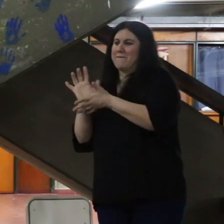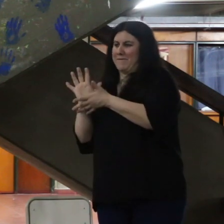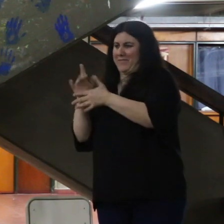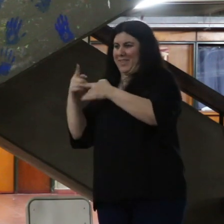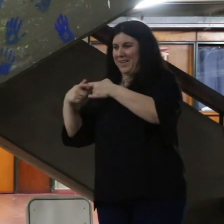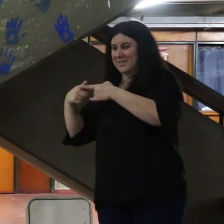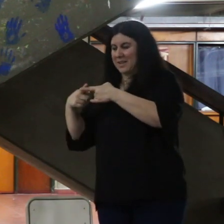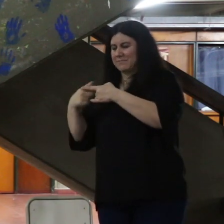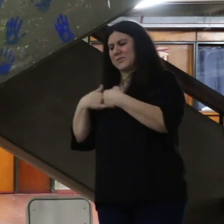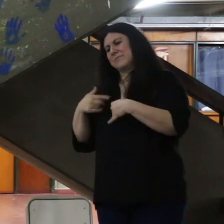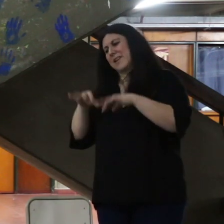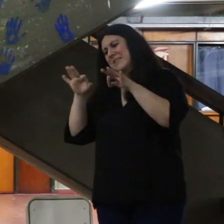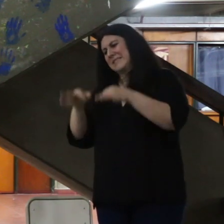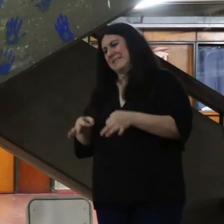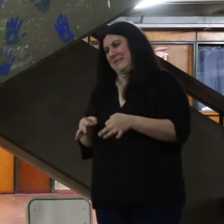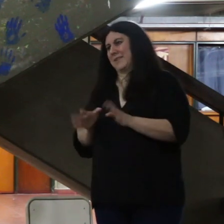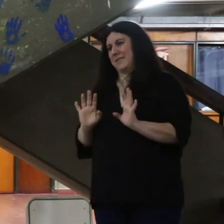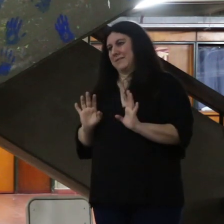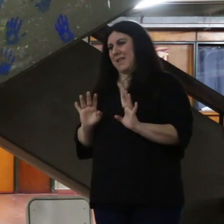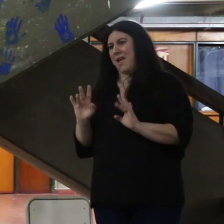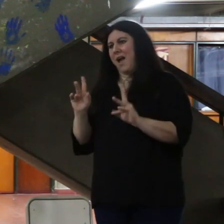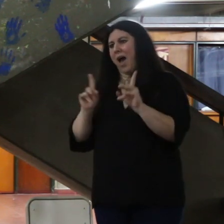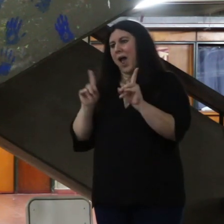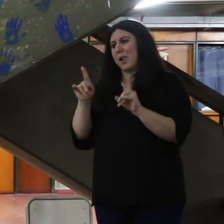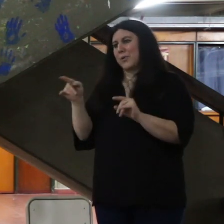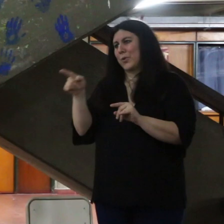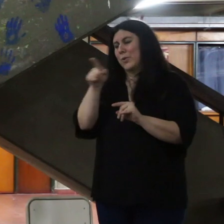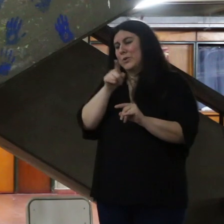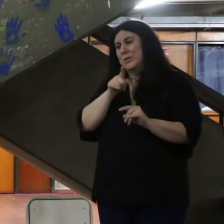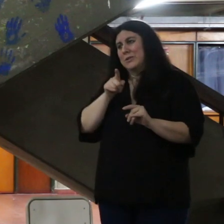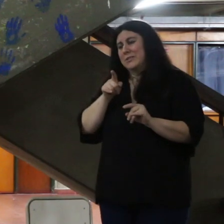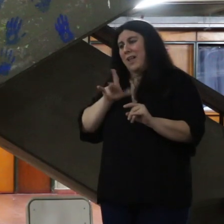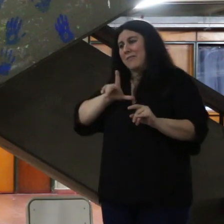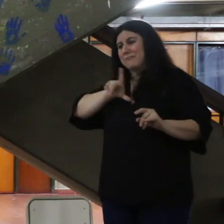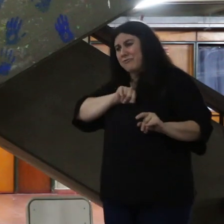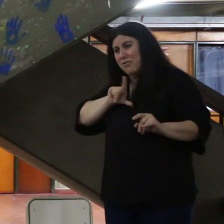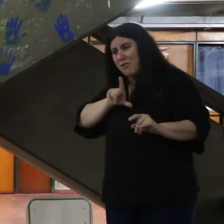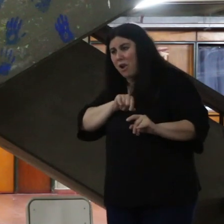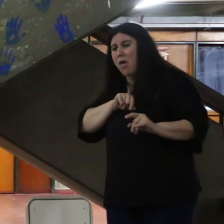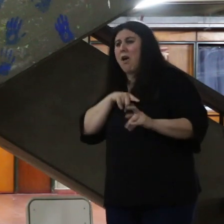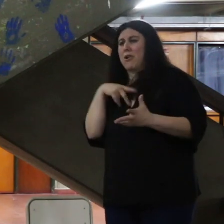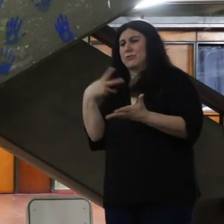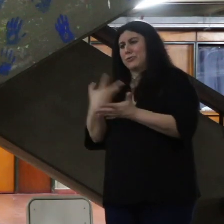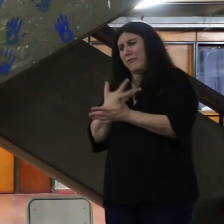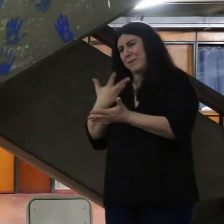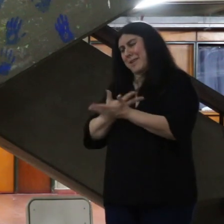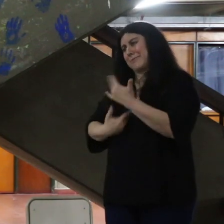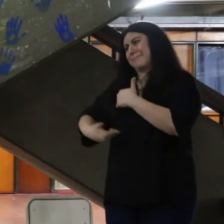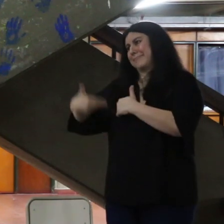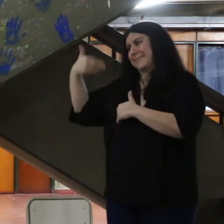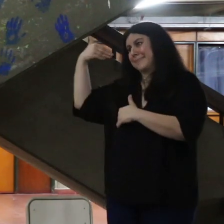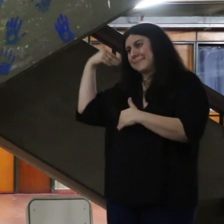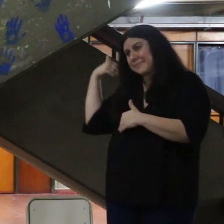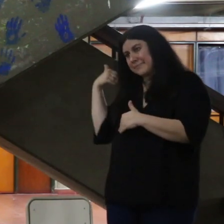Ya sé que muchos o muchas tenemos dolores, tenemos